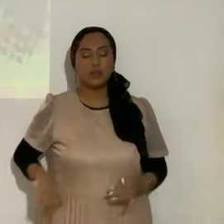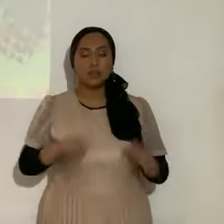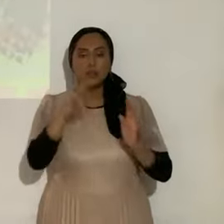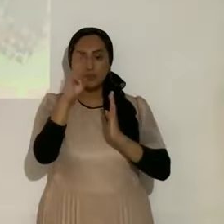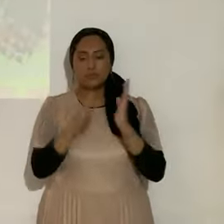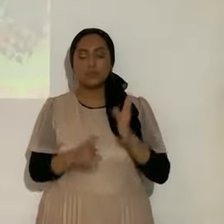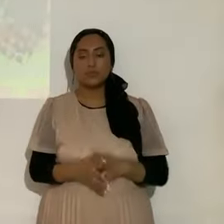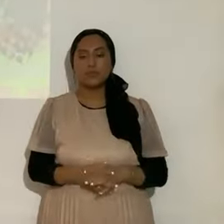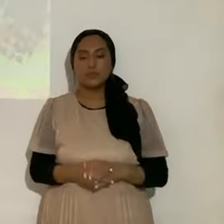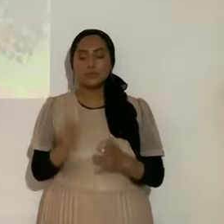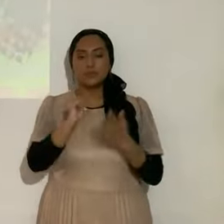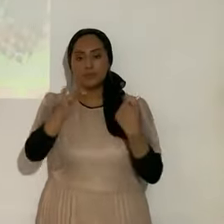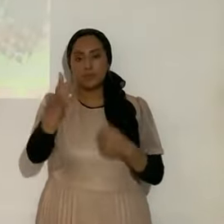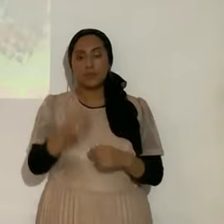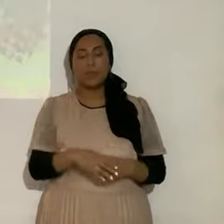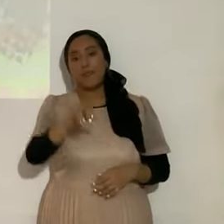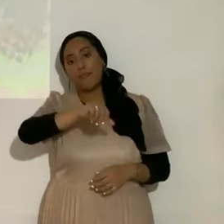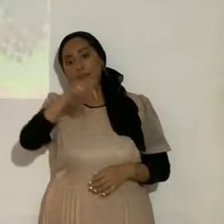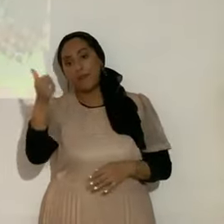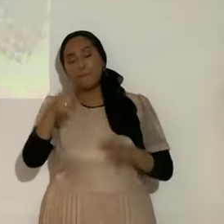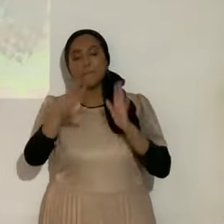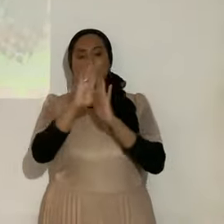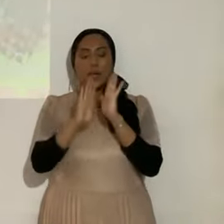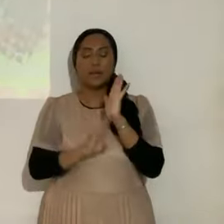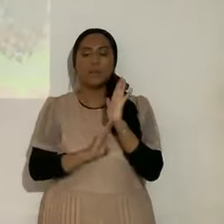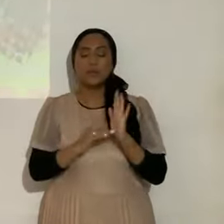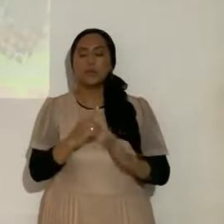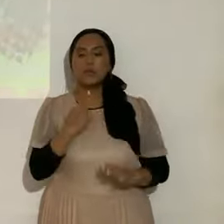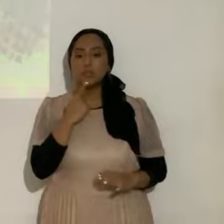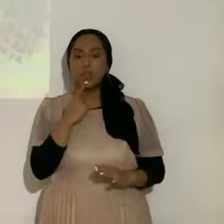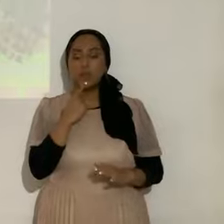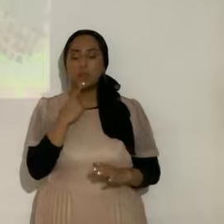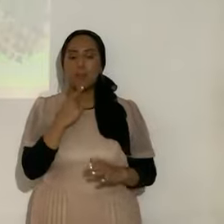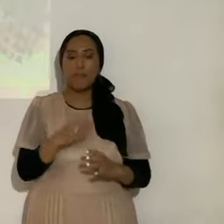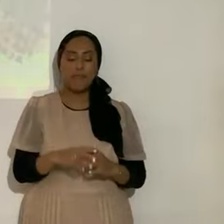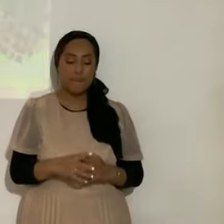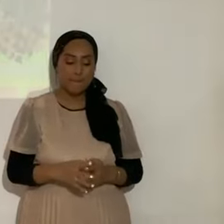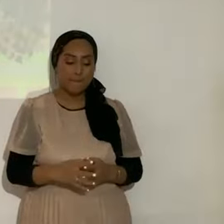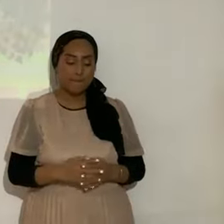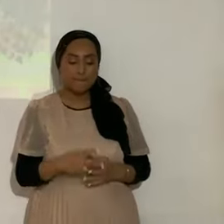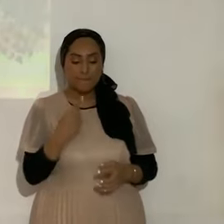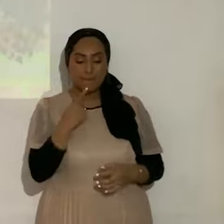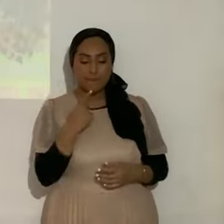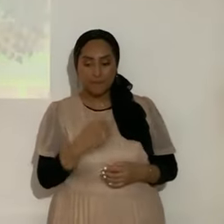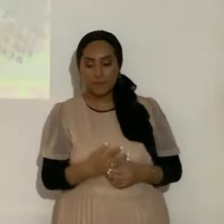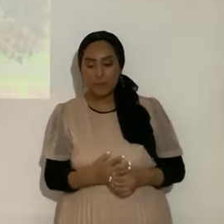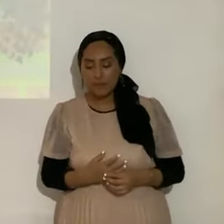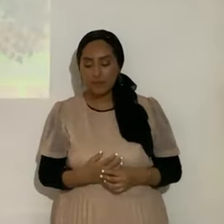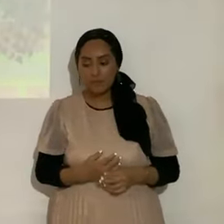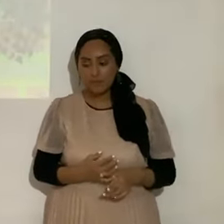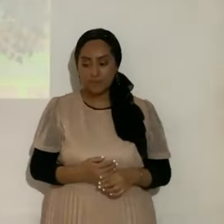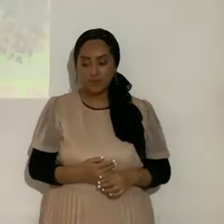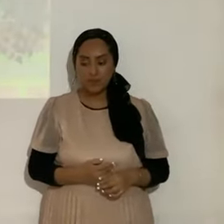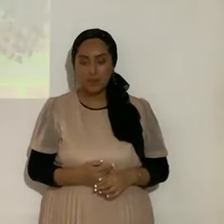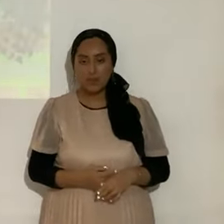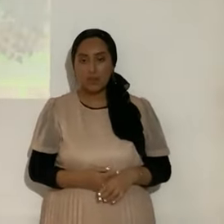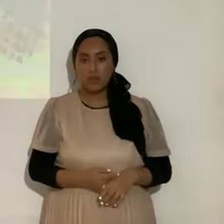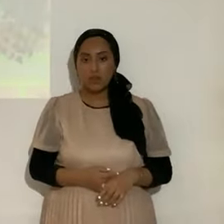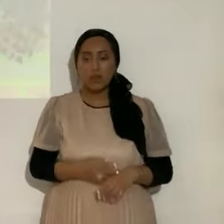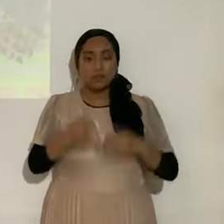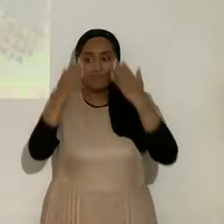10. En otra traducción, hermanos, se las voy a leer. Y dice así. Dice, no